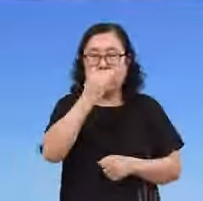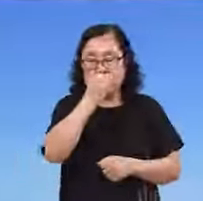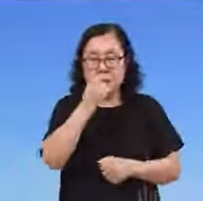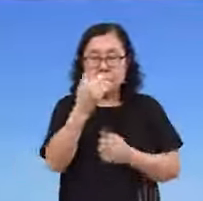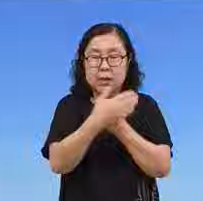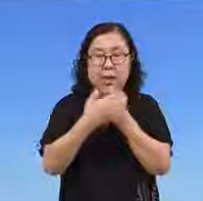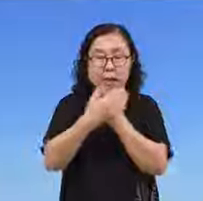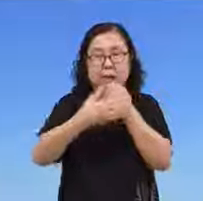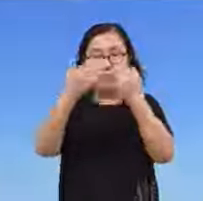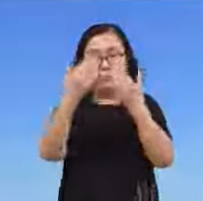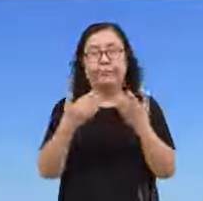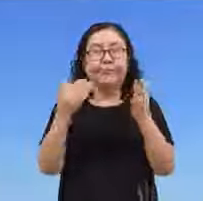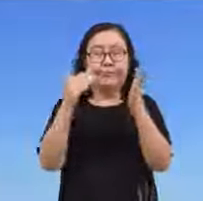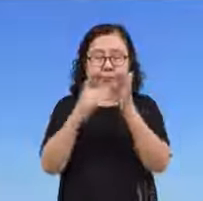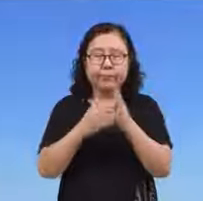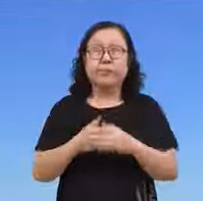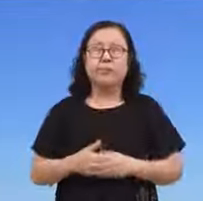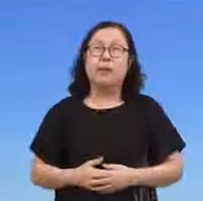은혜를 주셨다.